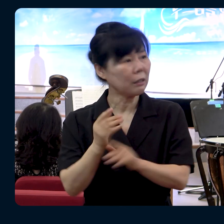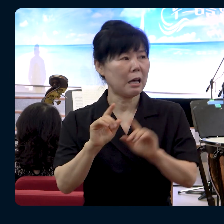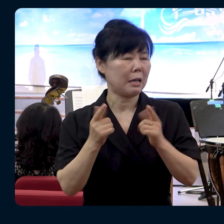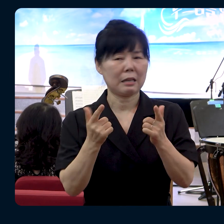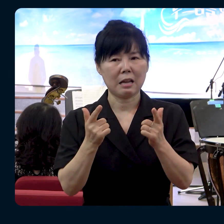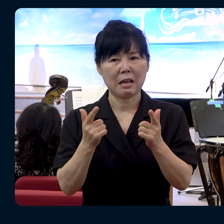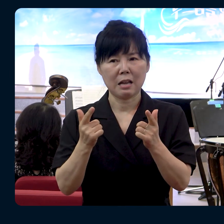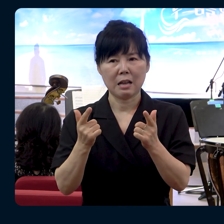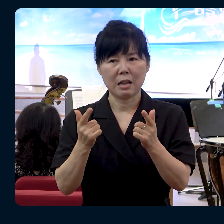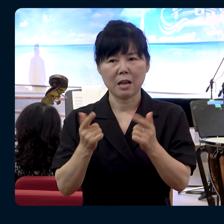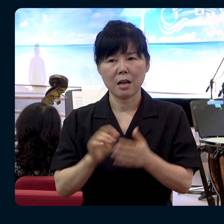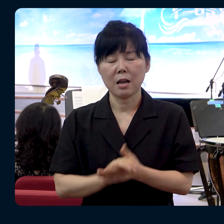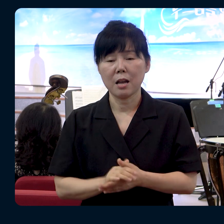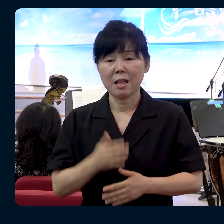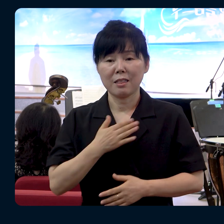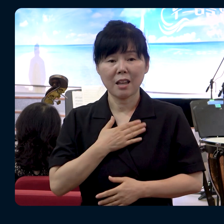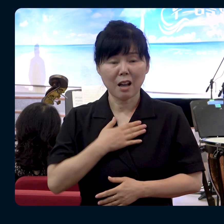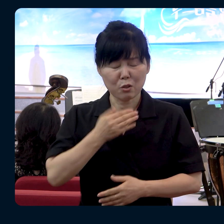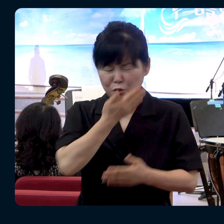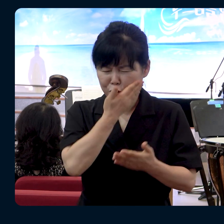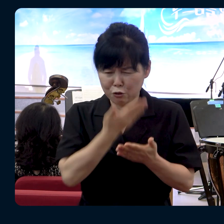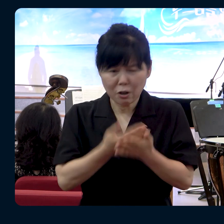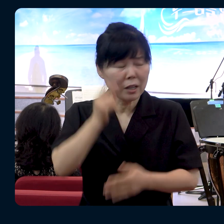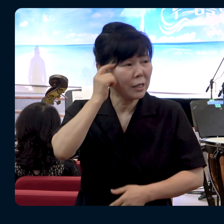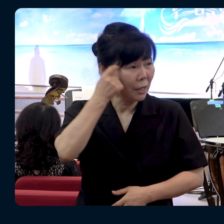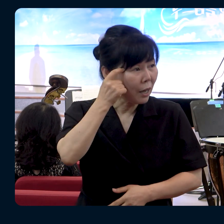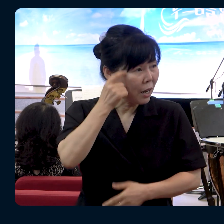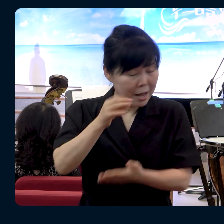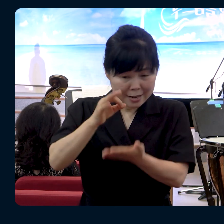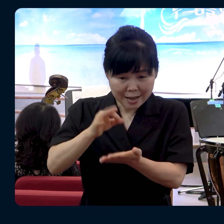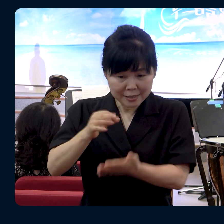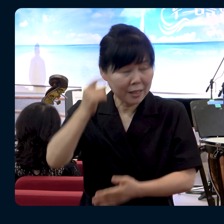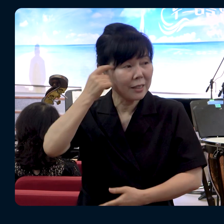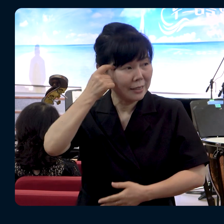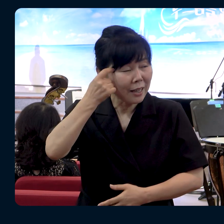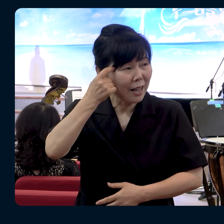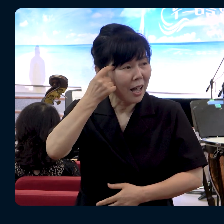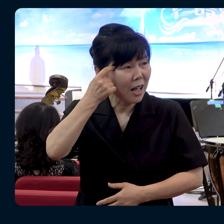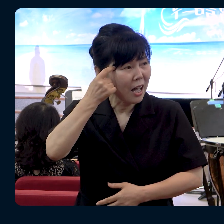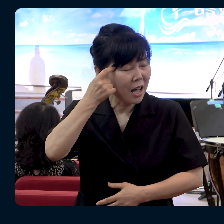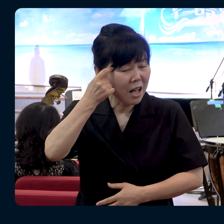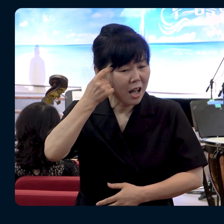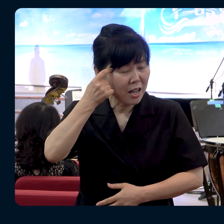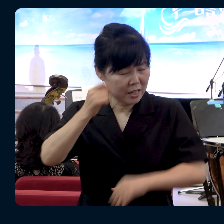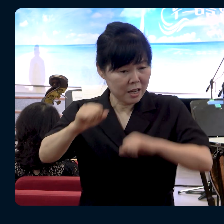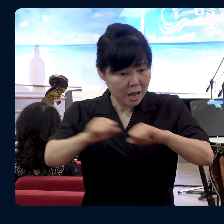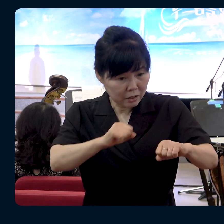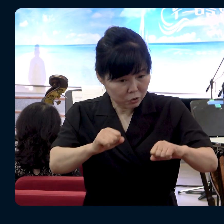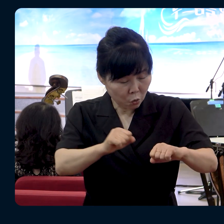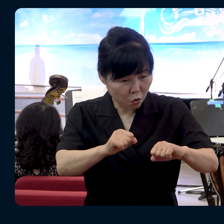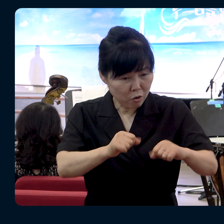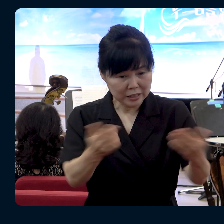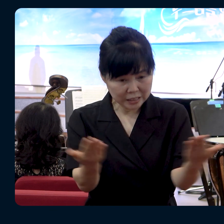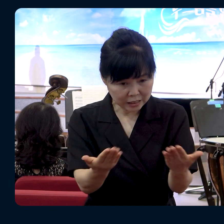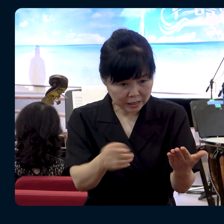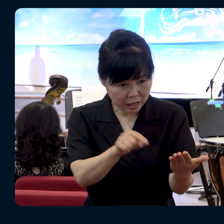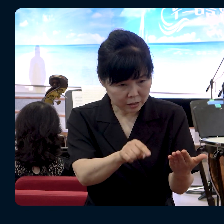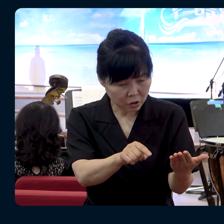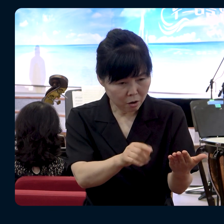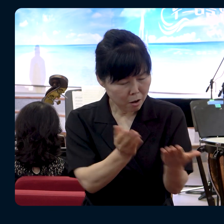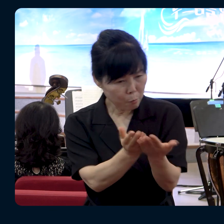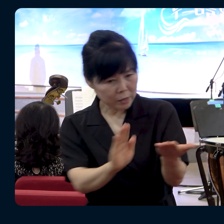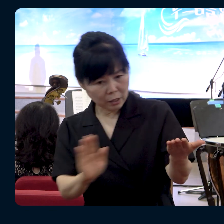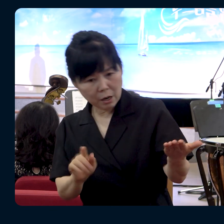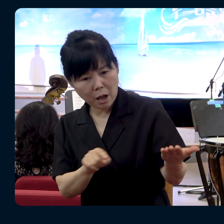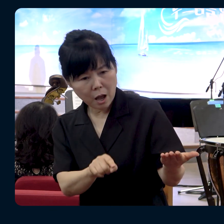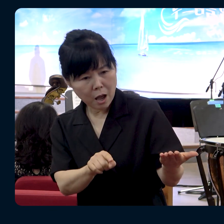분노는 내가 가치 있다고 생각하는 것, 내가 중요하다고 생각하는 그 상황에서 저건 아닌데,